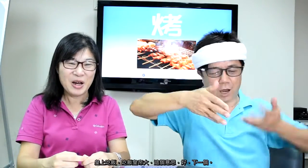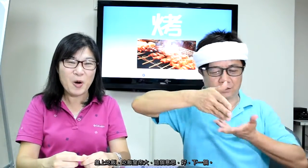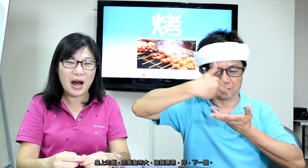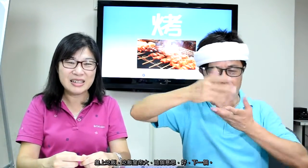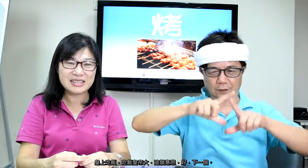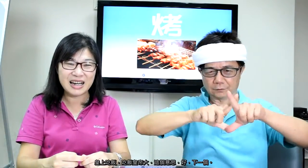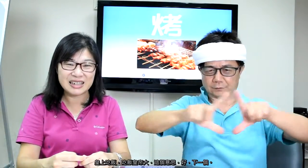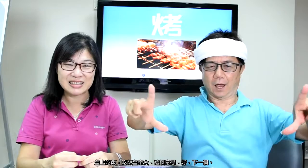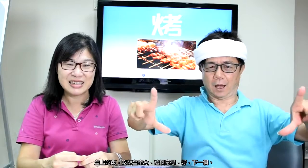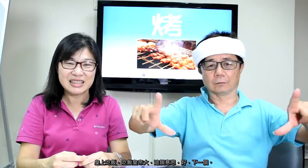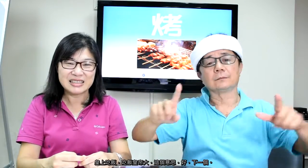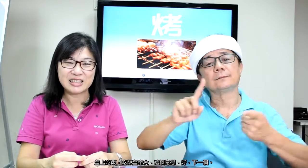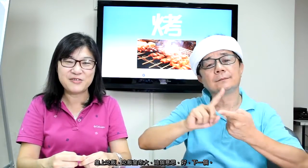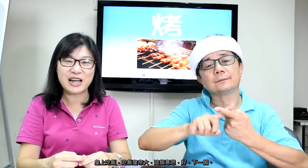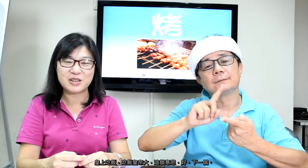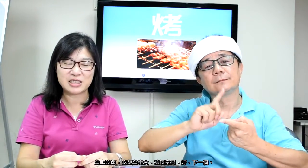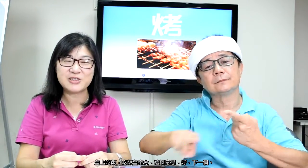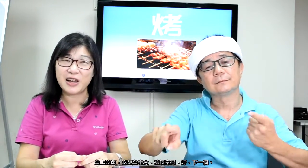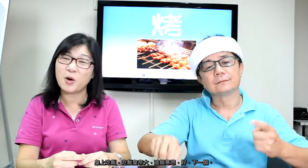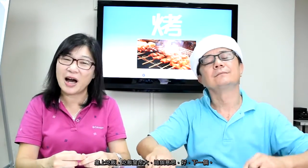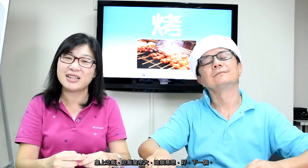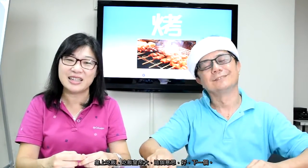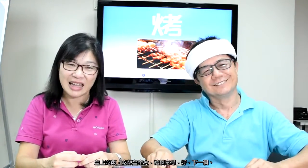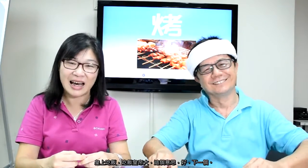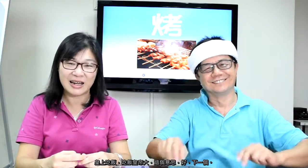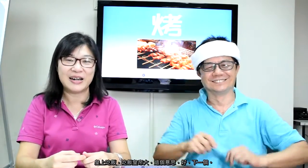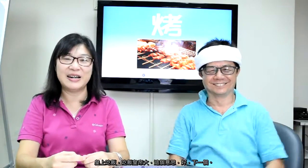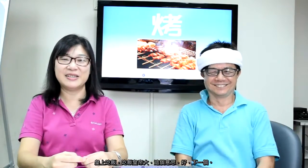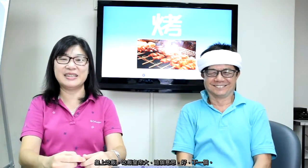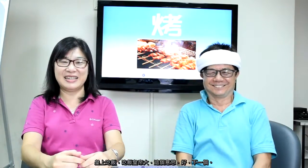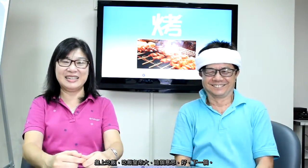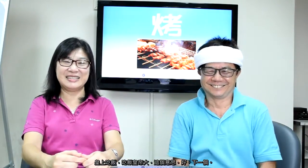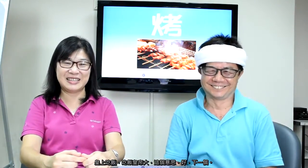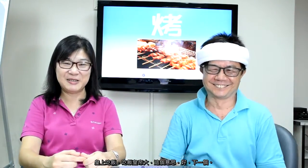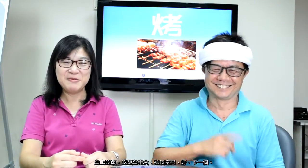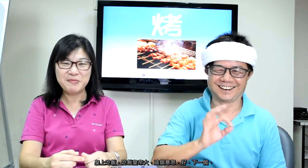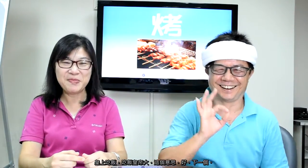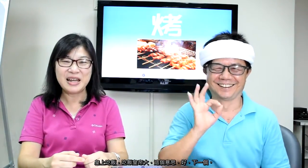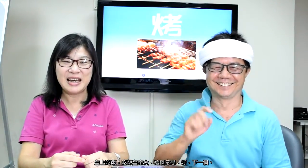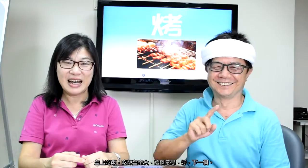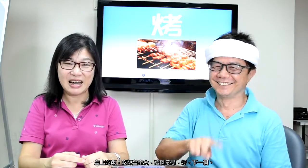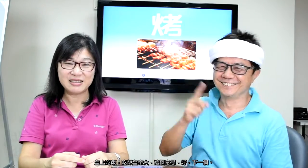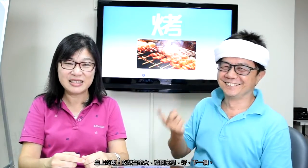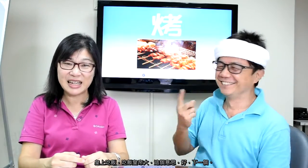了。皇上吃饭，吃饭皇帝大，这个意思。好，下一